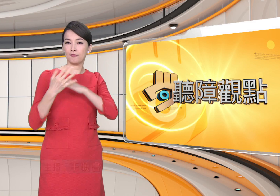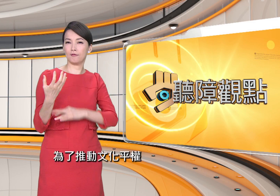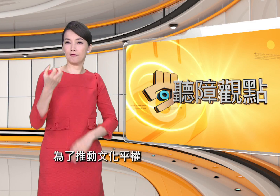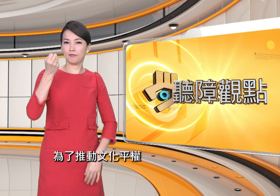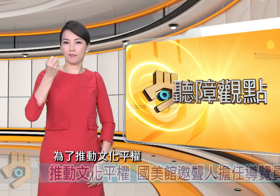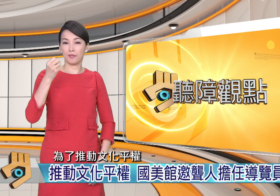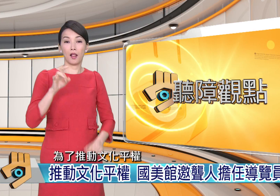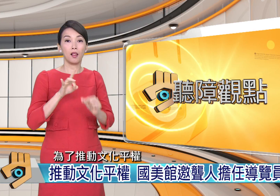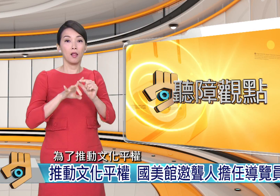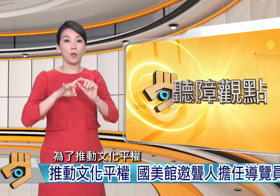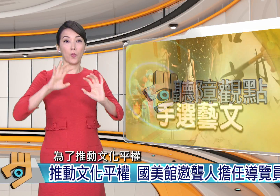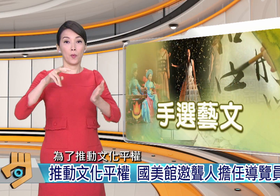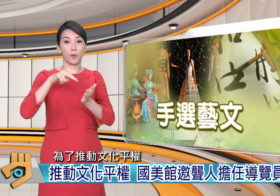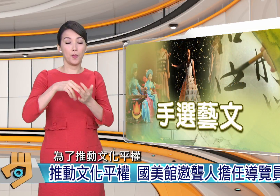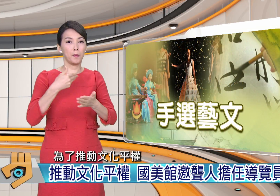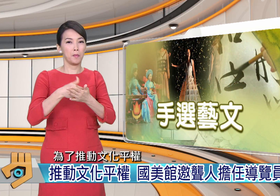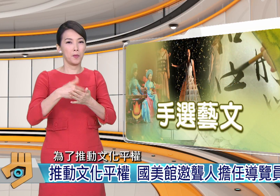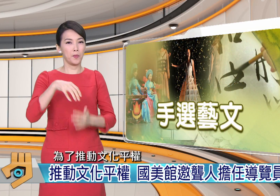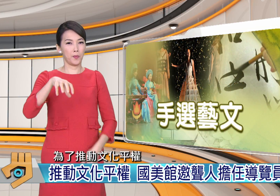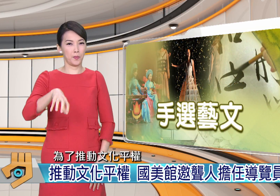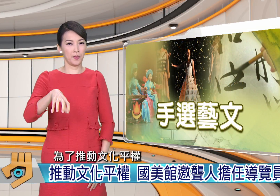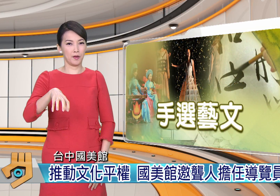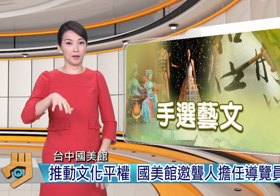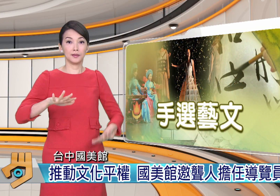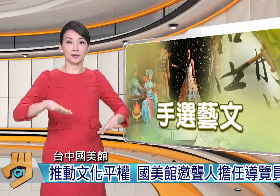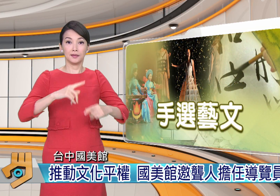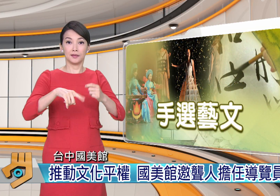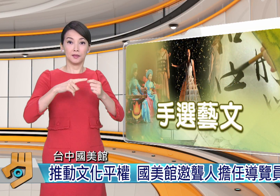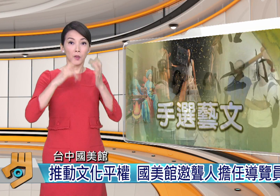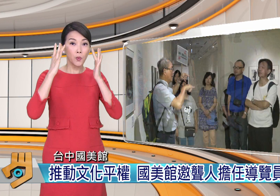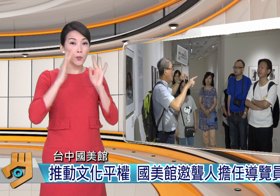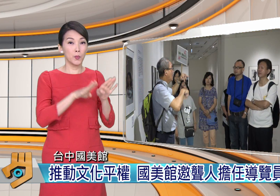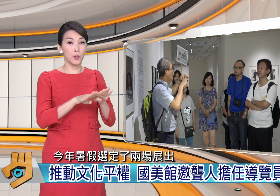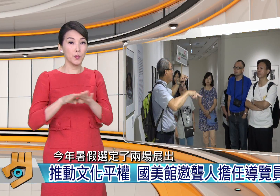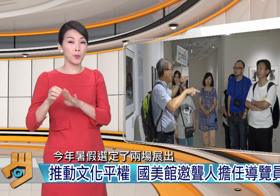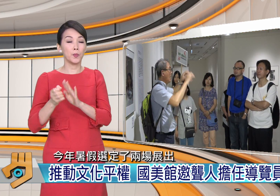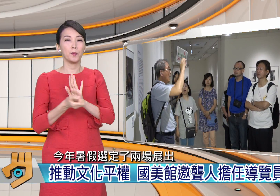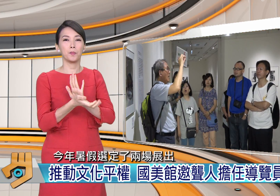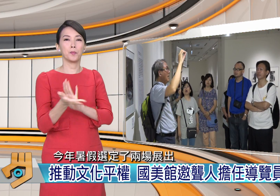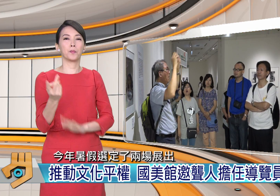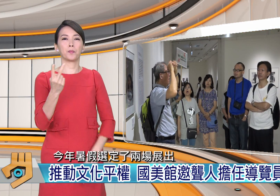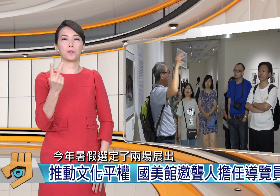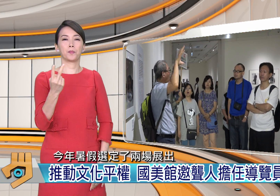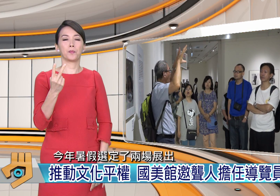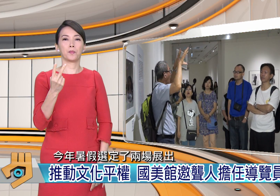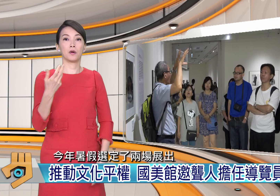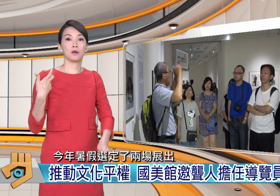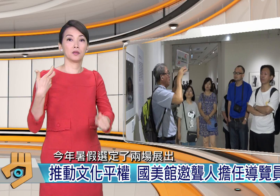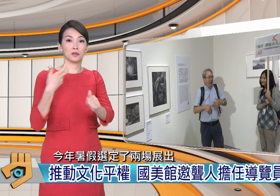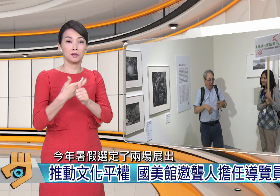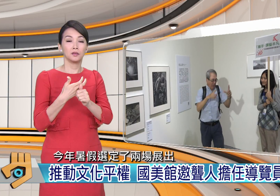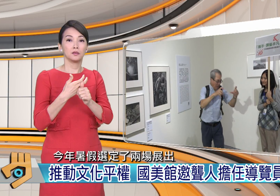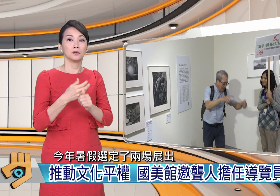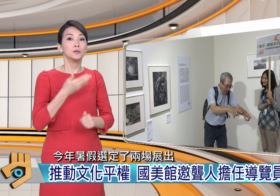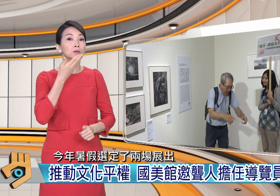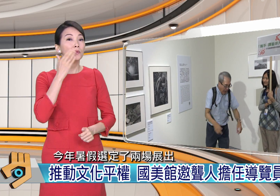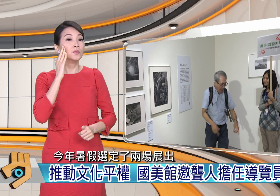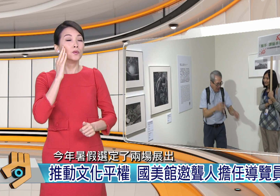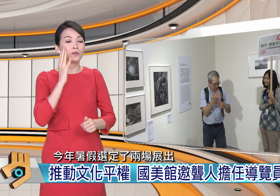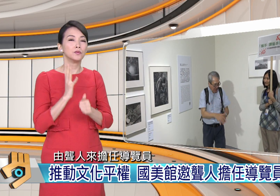为了推动文化平权，台中国美馆今年暑假选定了两场展出，由